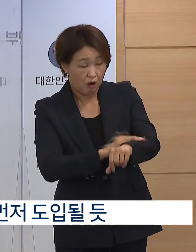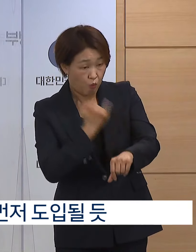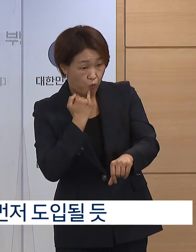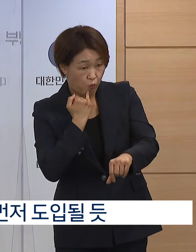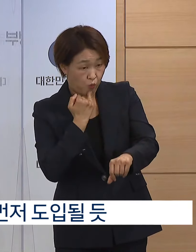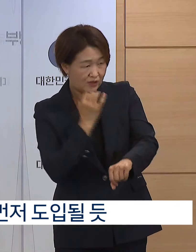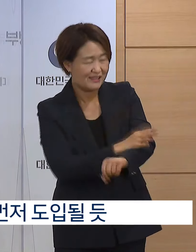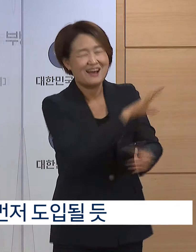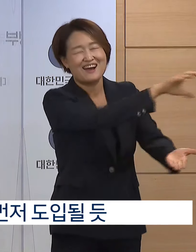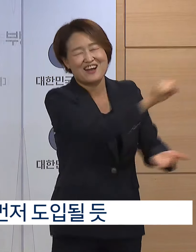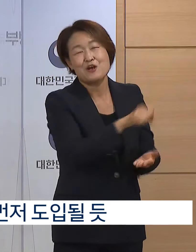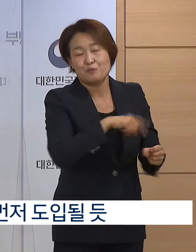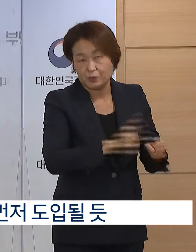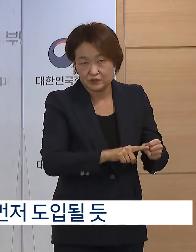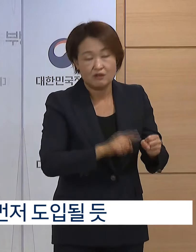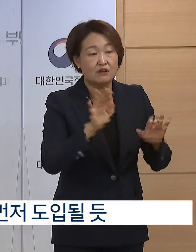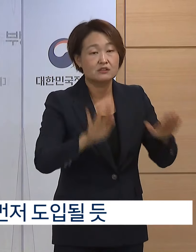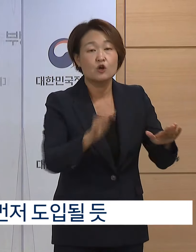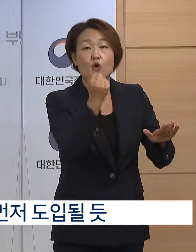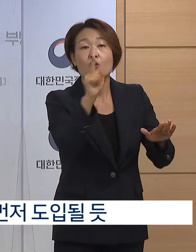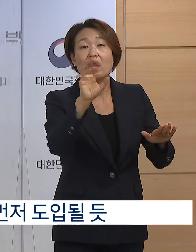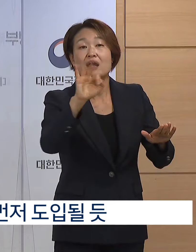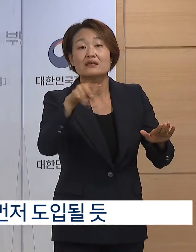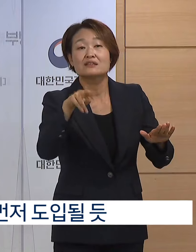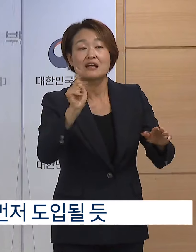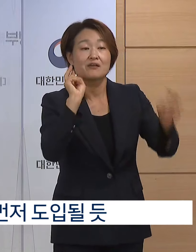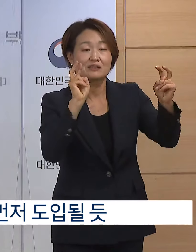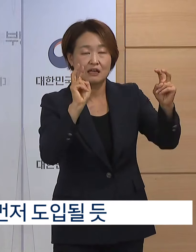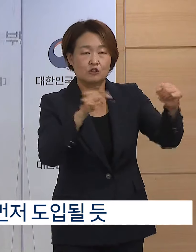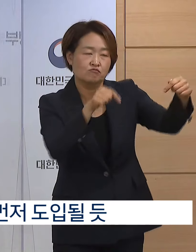위해 제조사와 긴밀하게 협조하고 있습니다.